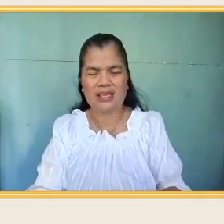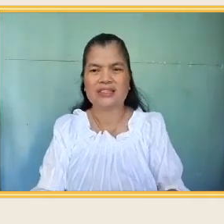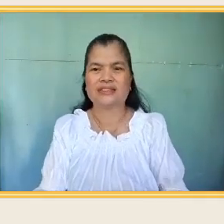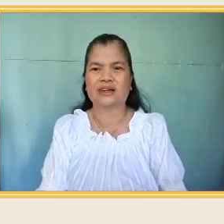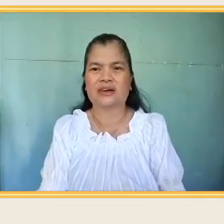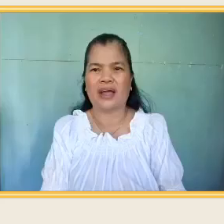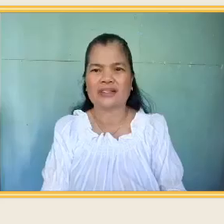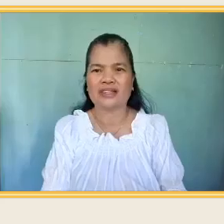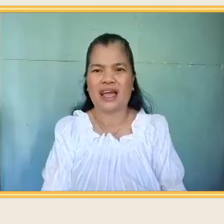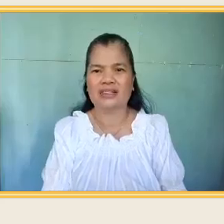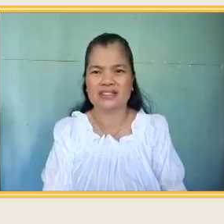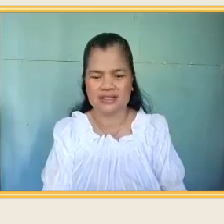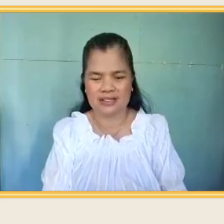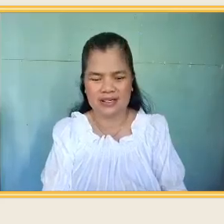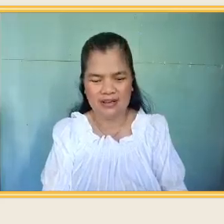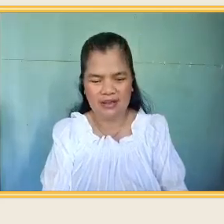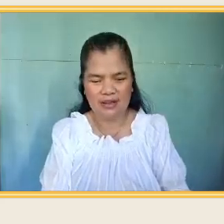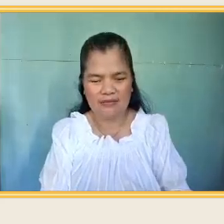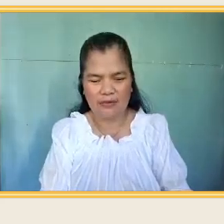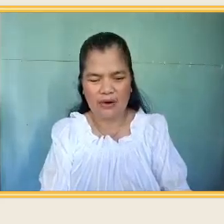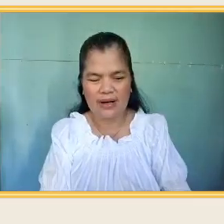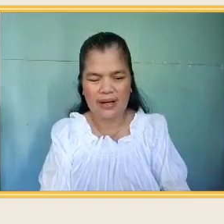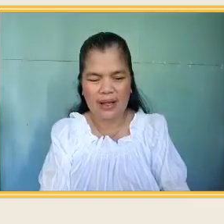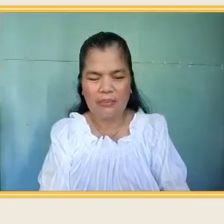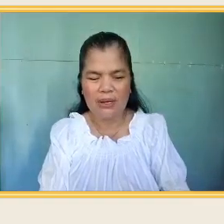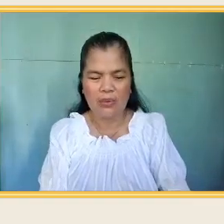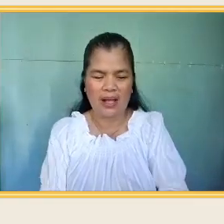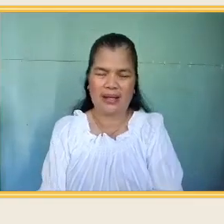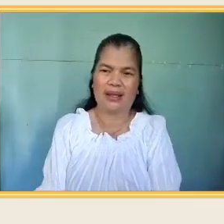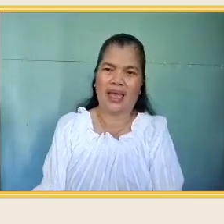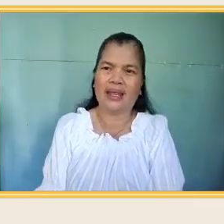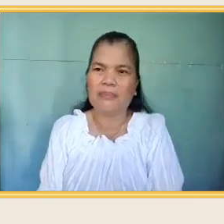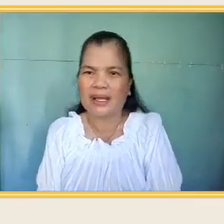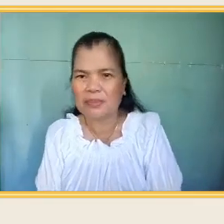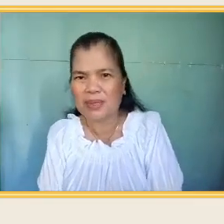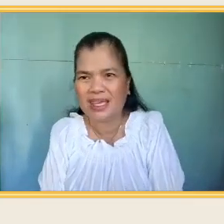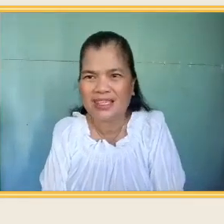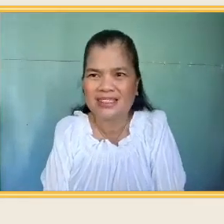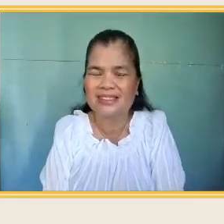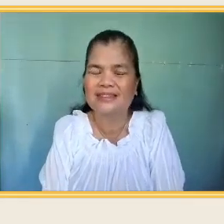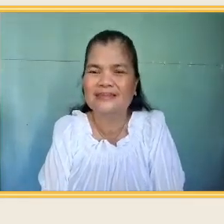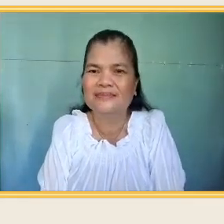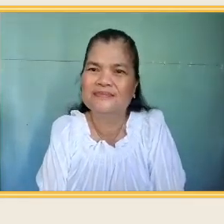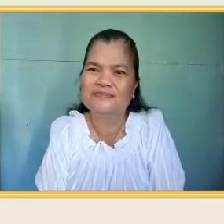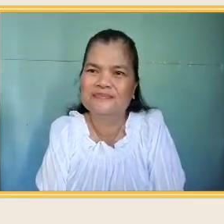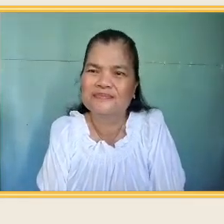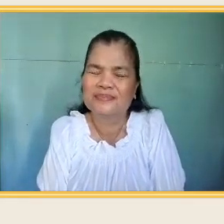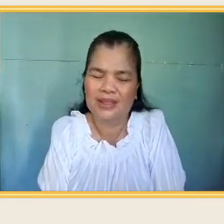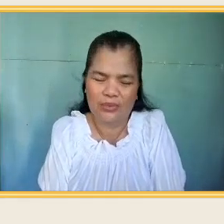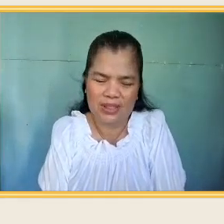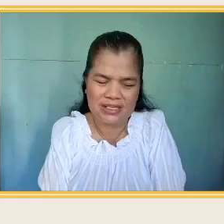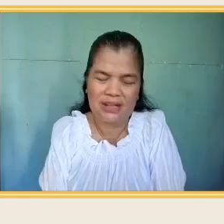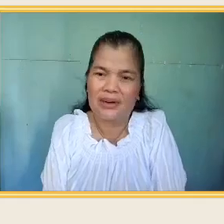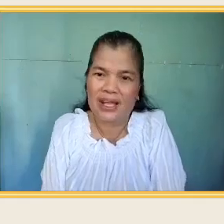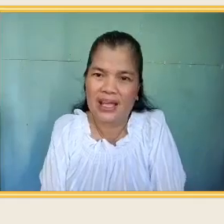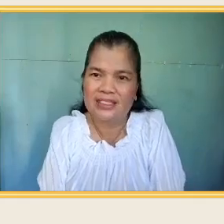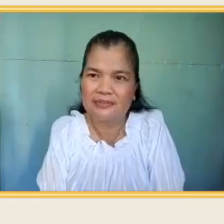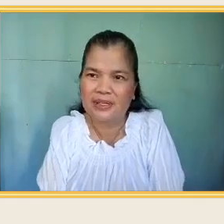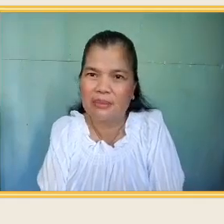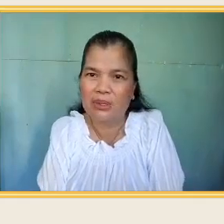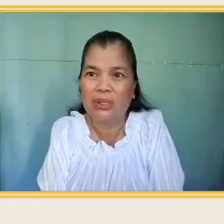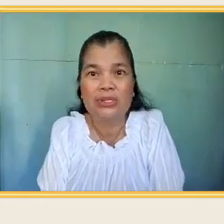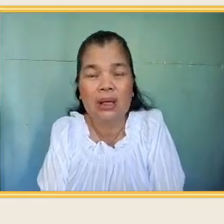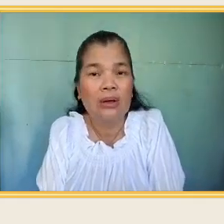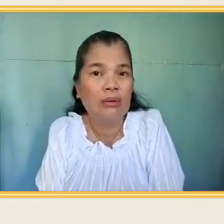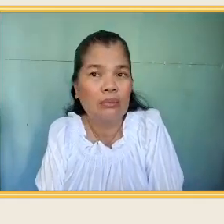What is the correct answer for number 1? Anybody please? What is the correct answer